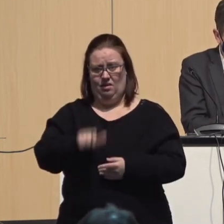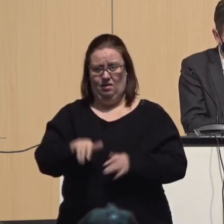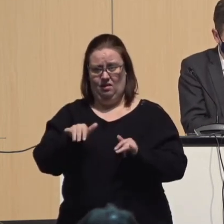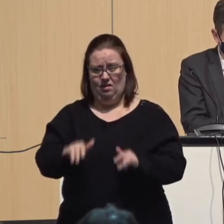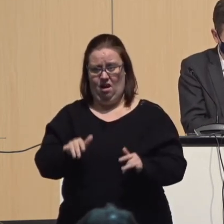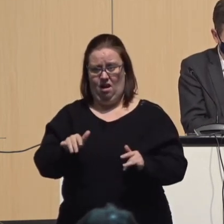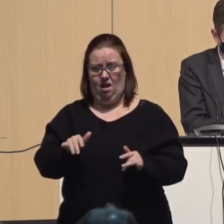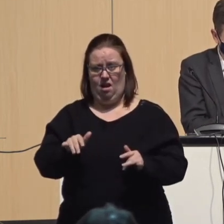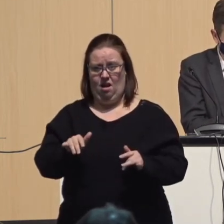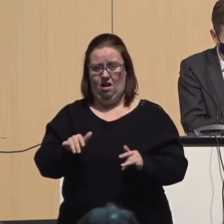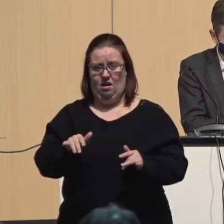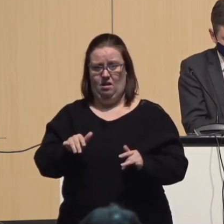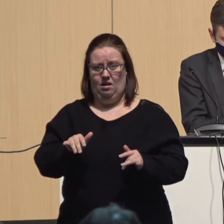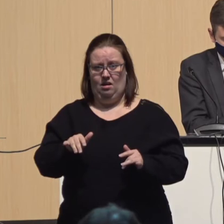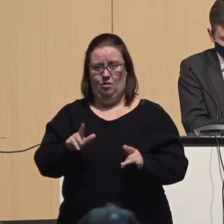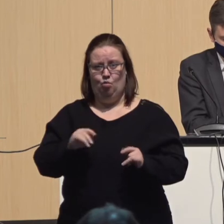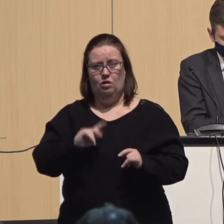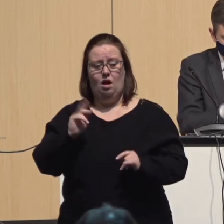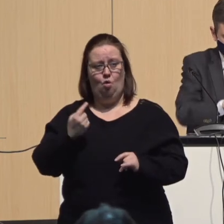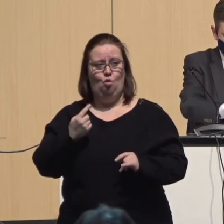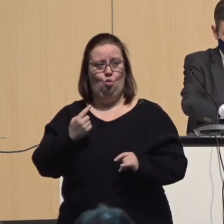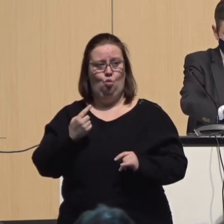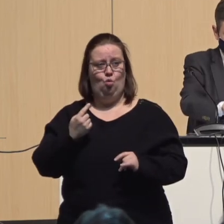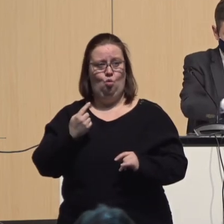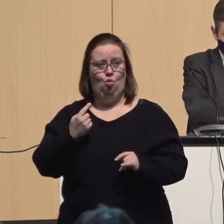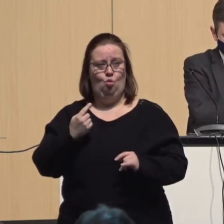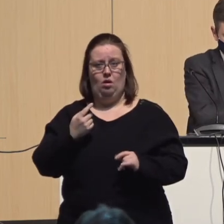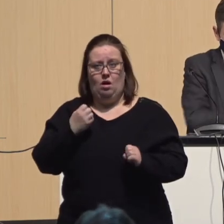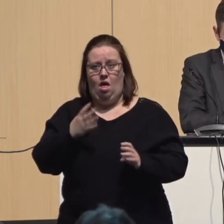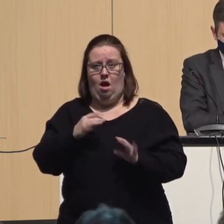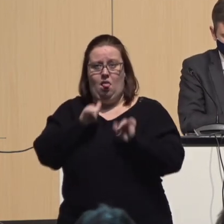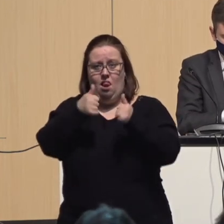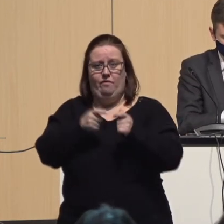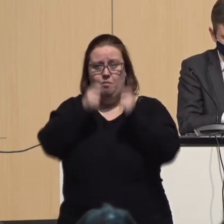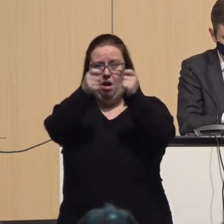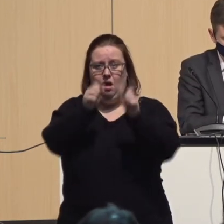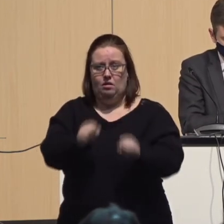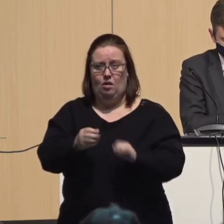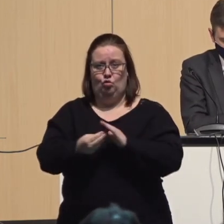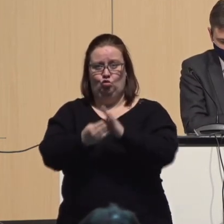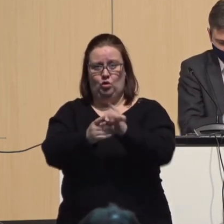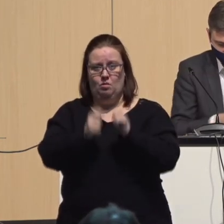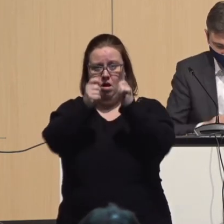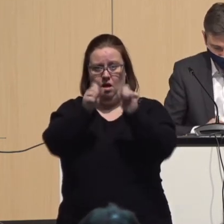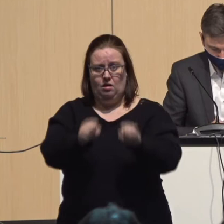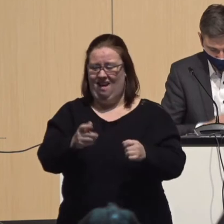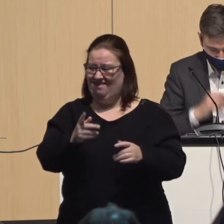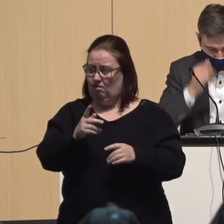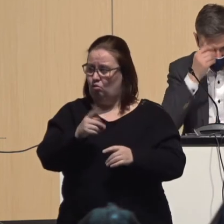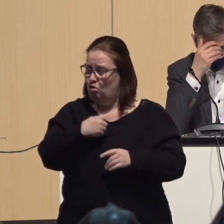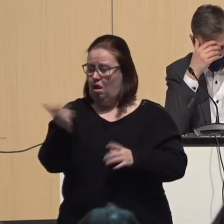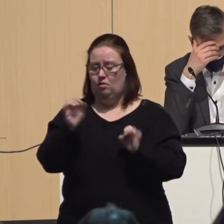der nicht berechtigt auch Hilfe beantragen kann und Unterstützung beantragen